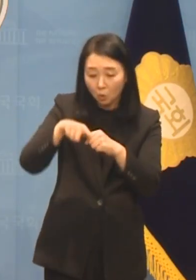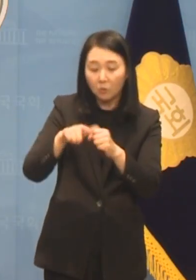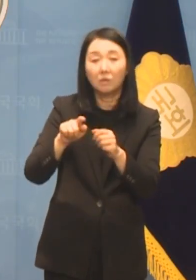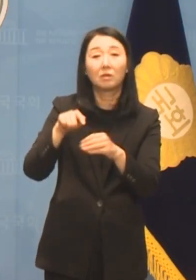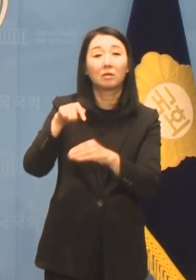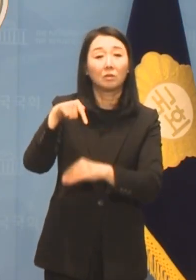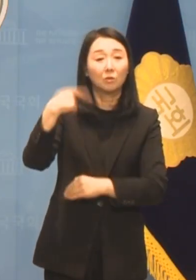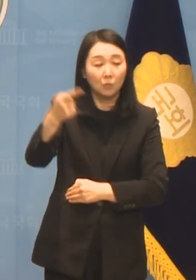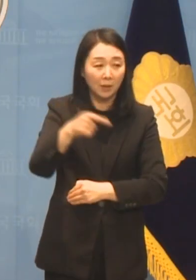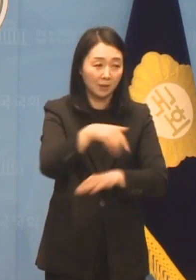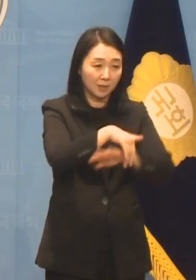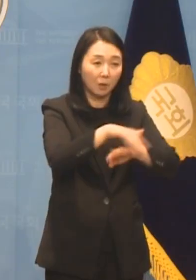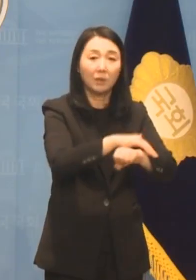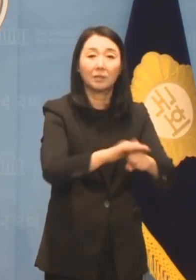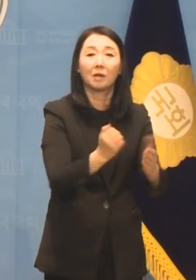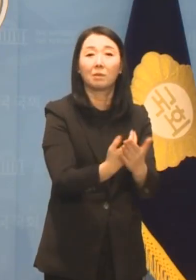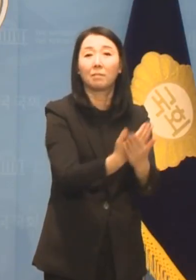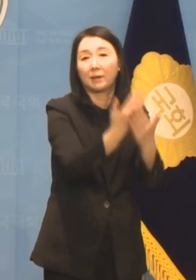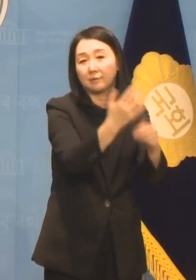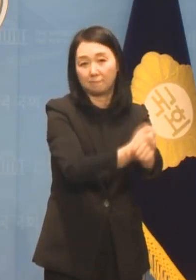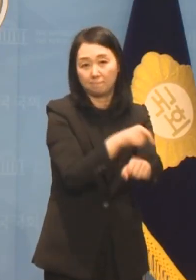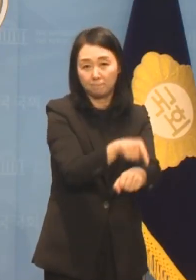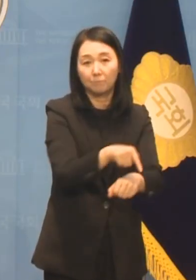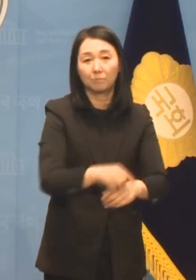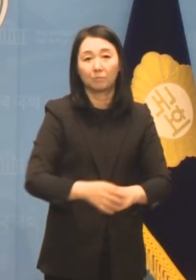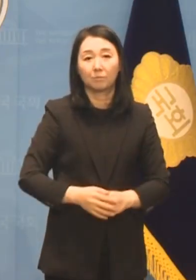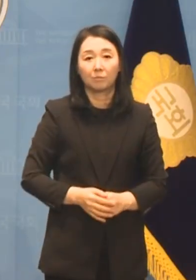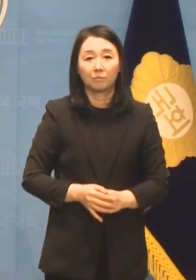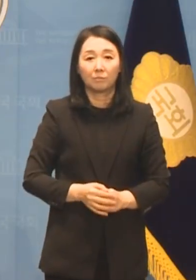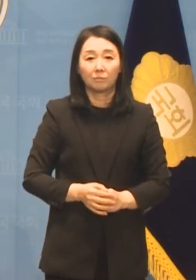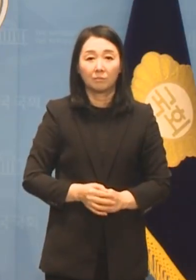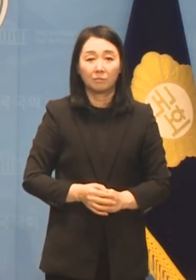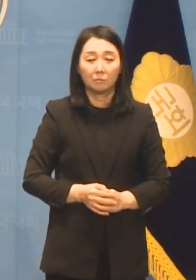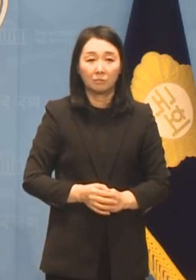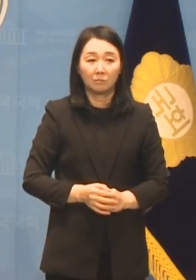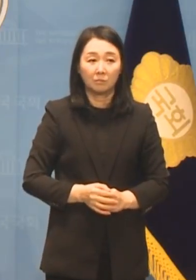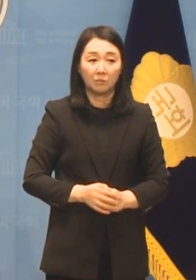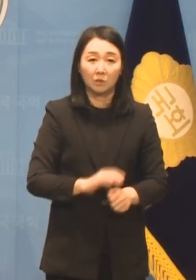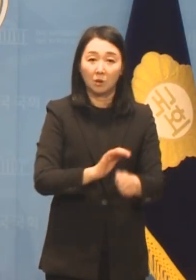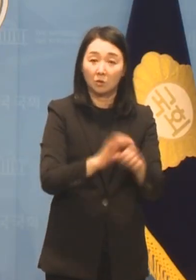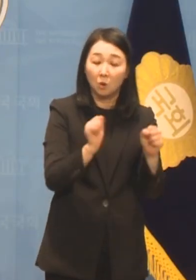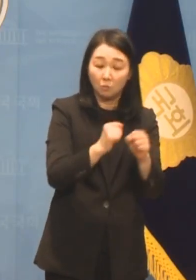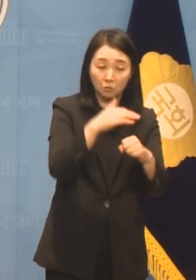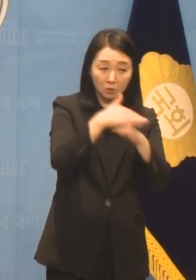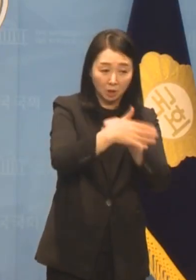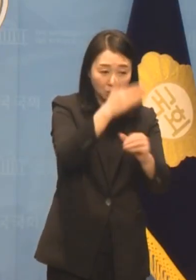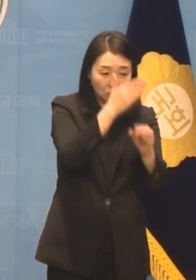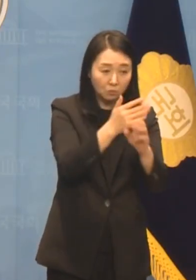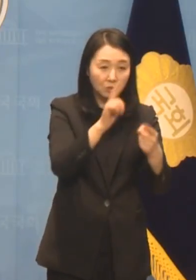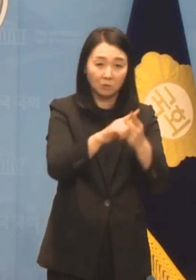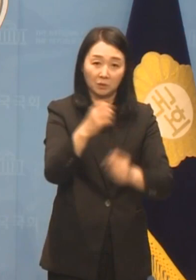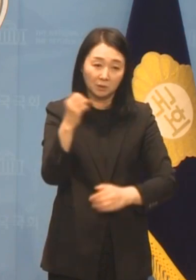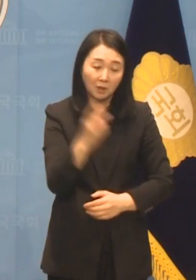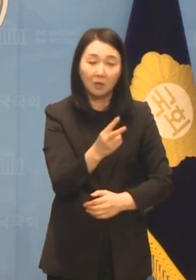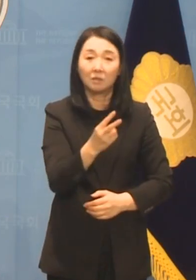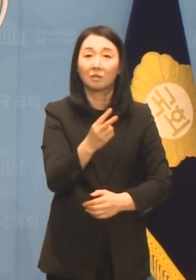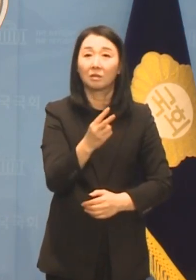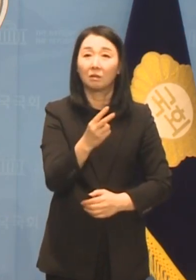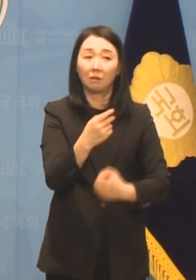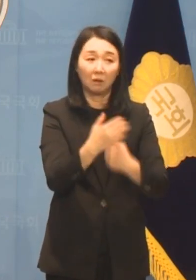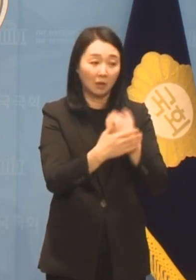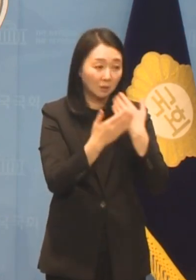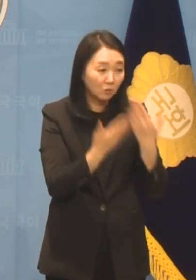가장 잘 계획되고 발전된 곳입니다. 그런 PK와 TK를 중심으로 또 다시